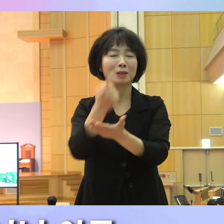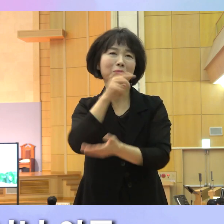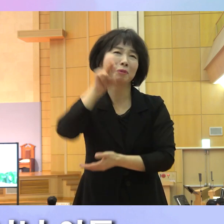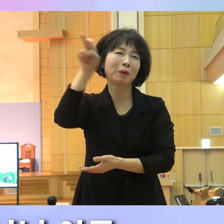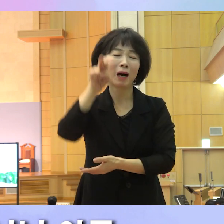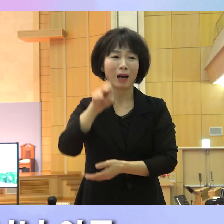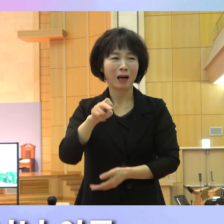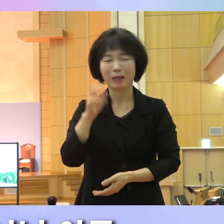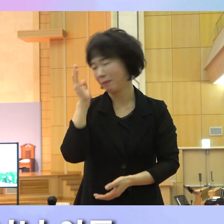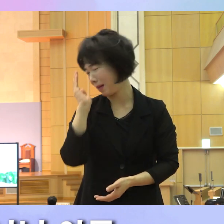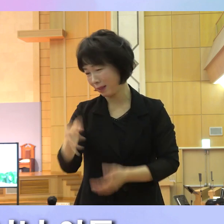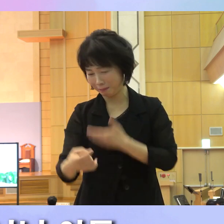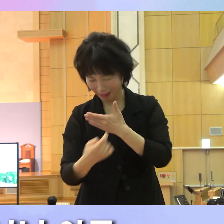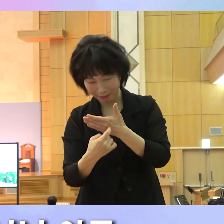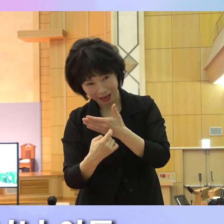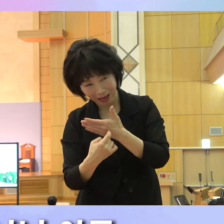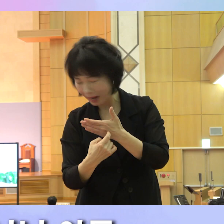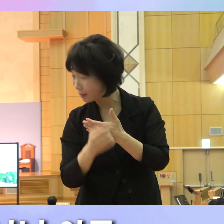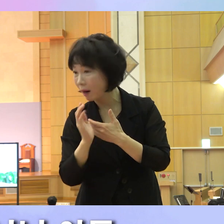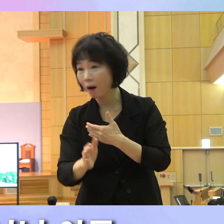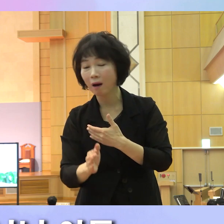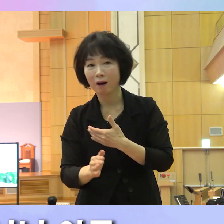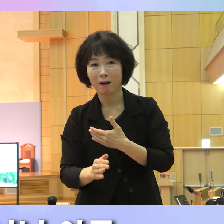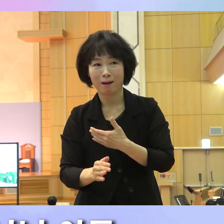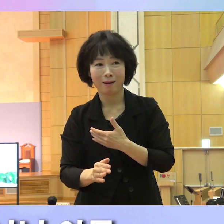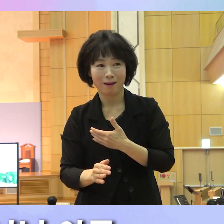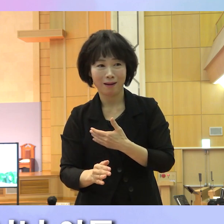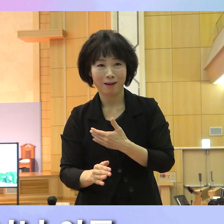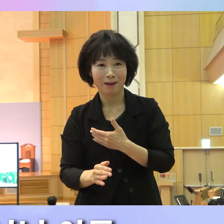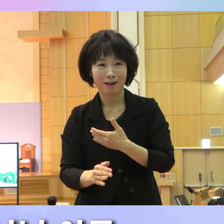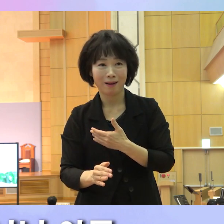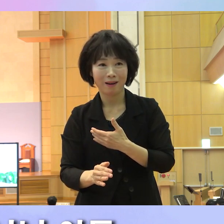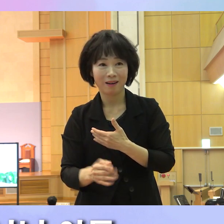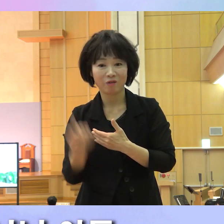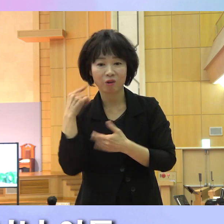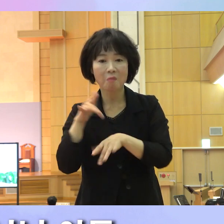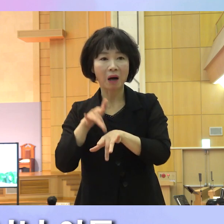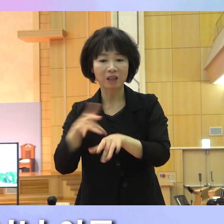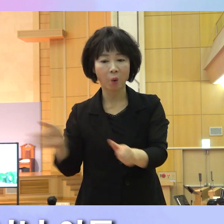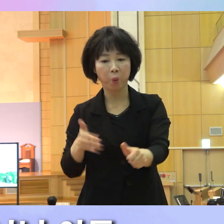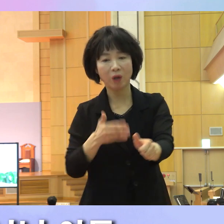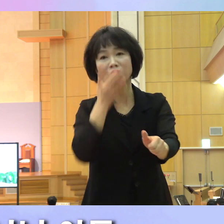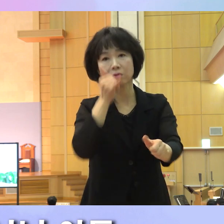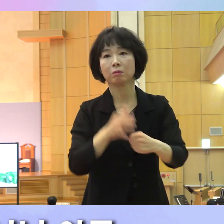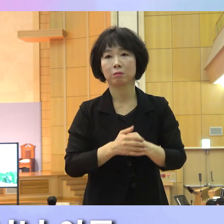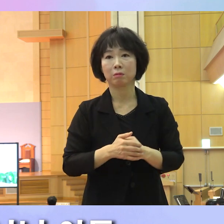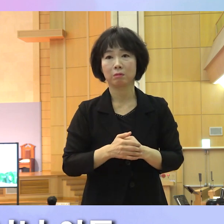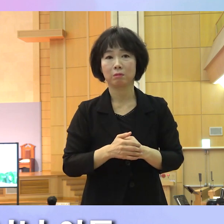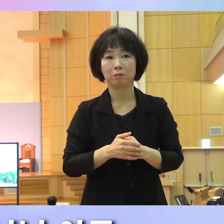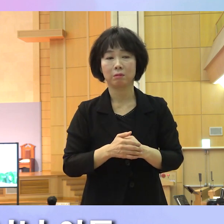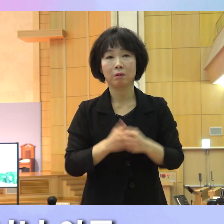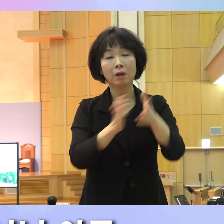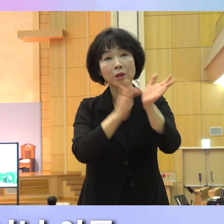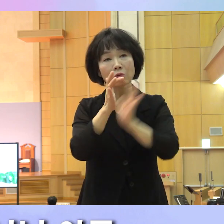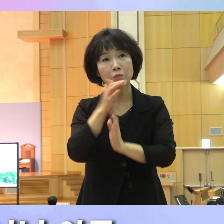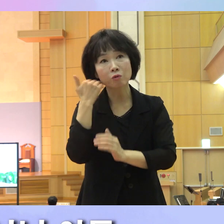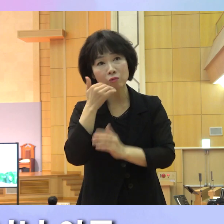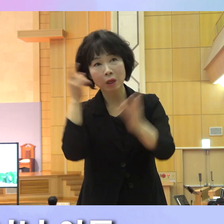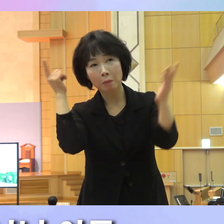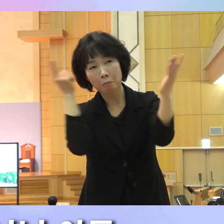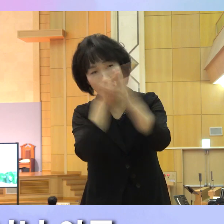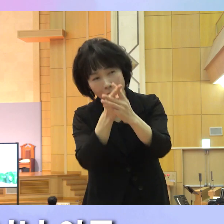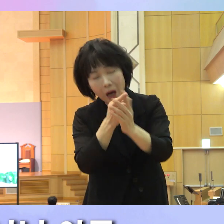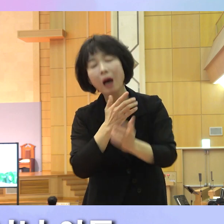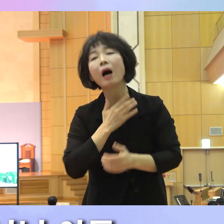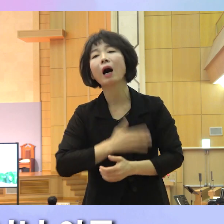했더니 금방 주님 죽지 마세요 이렇게 해버리면 사단에게 역사하는 것이고, 주님을 알았다고 하는